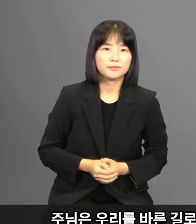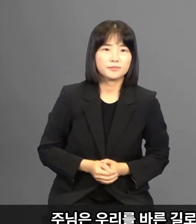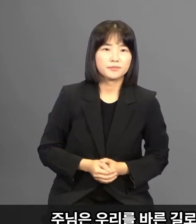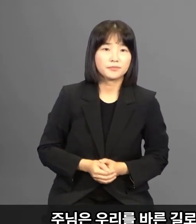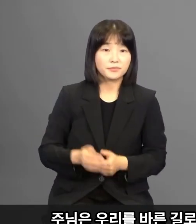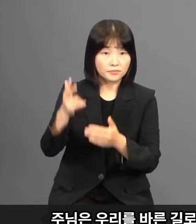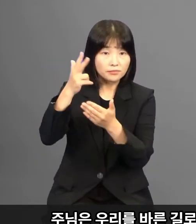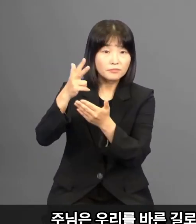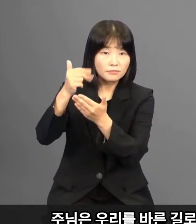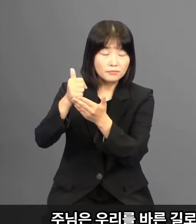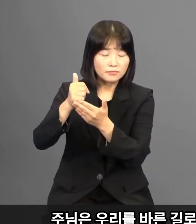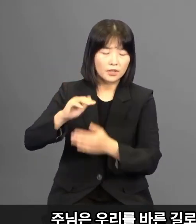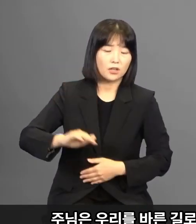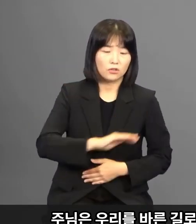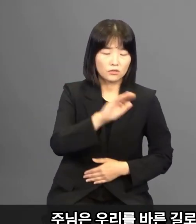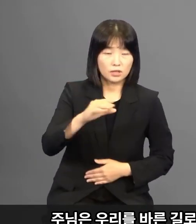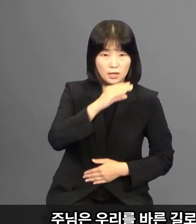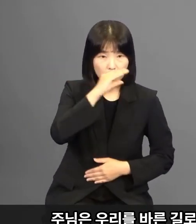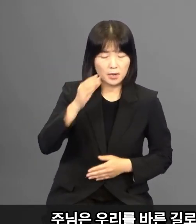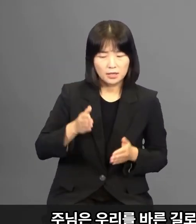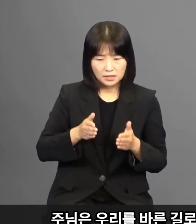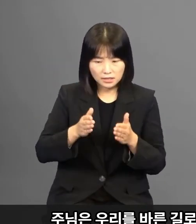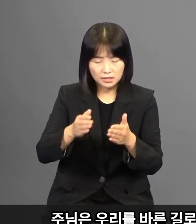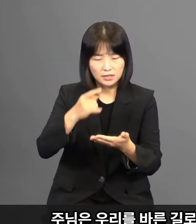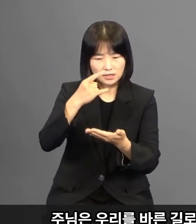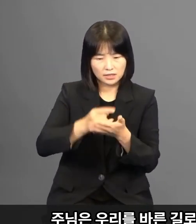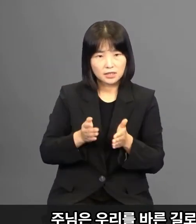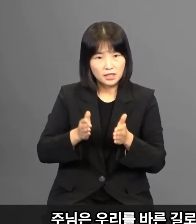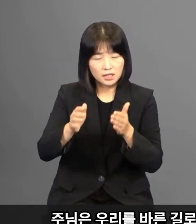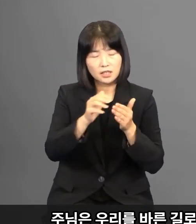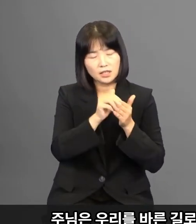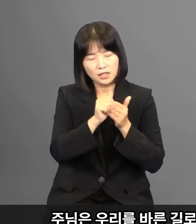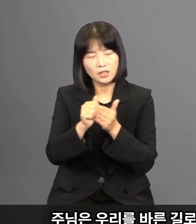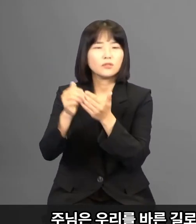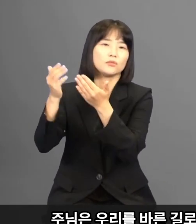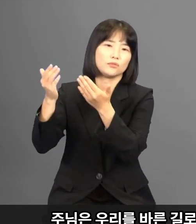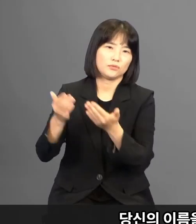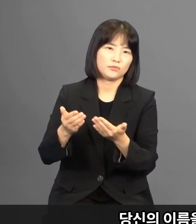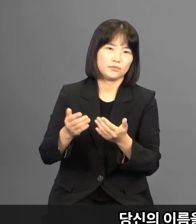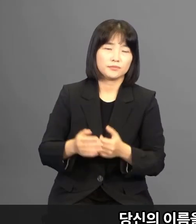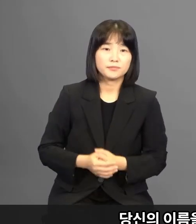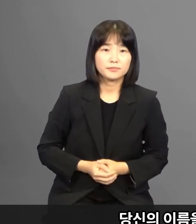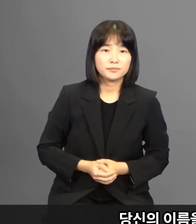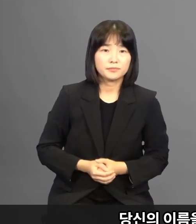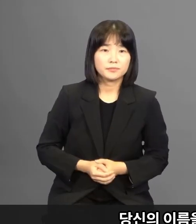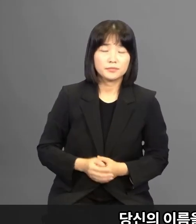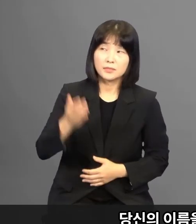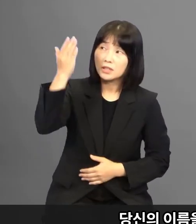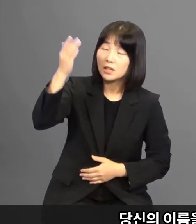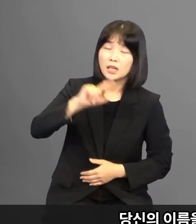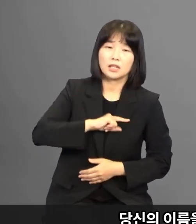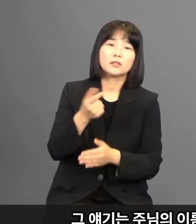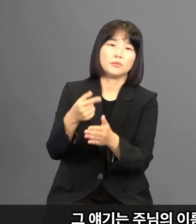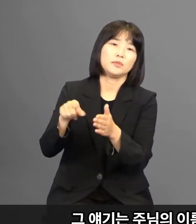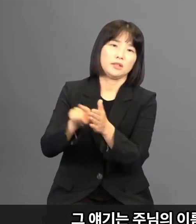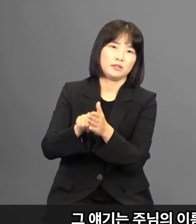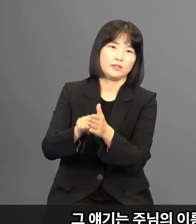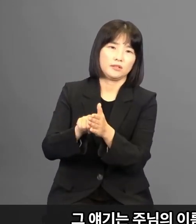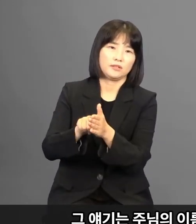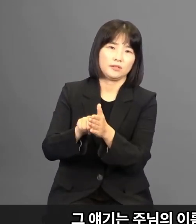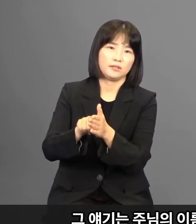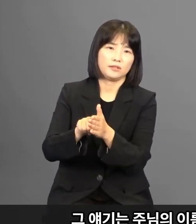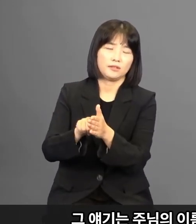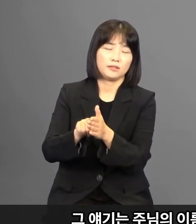우리를 바른 길로, 의의 길로 인도해 주시는 분이십니다. 당신의 이름을 위하여 그렇게 하신대요. 그